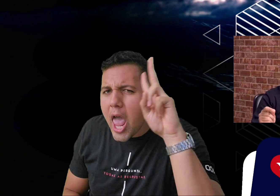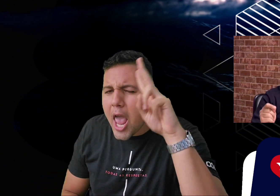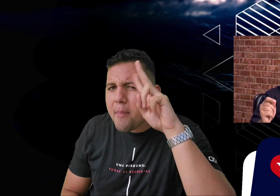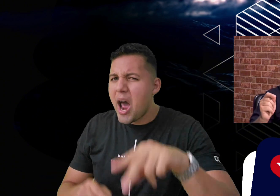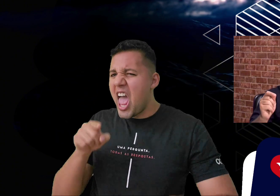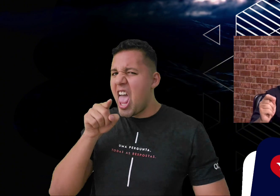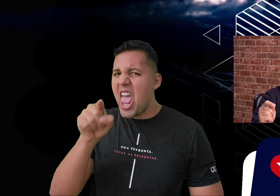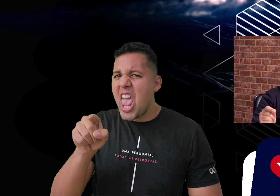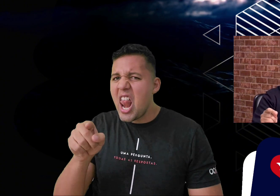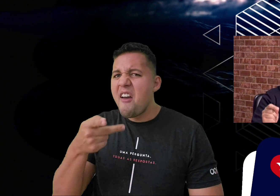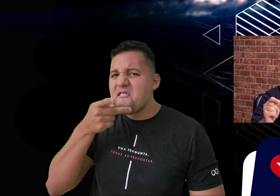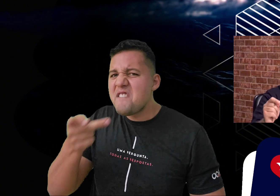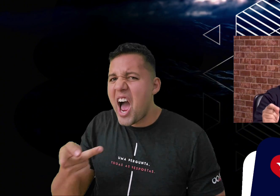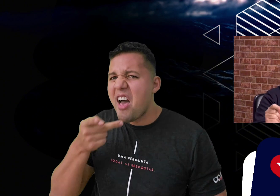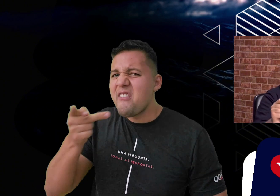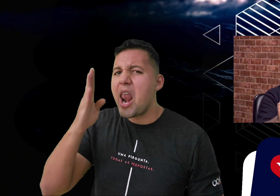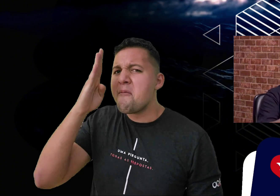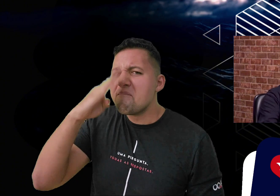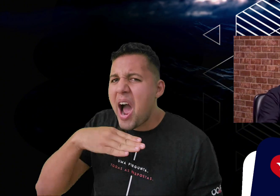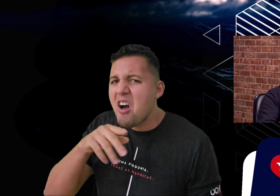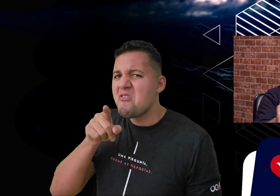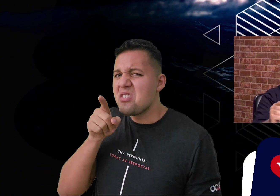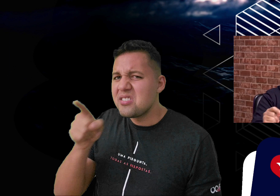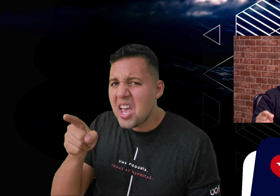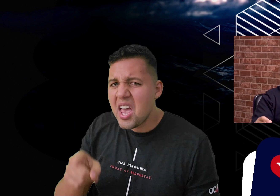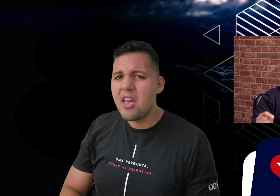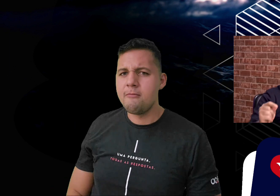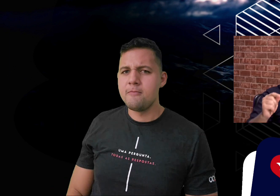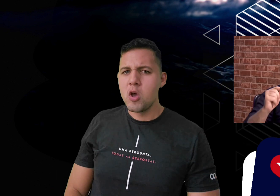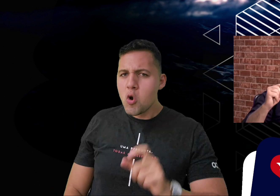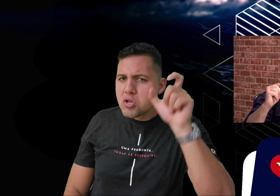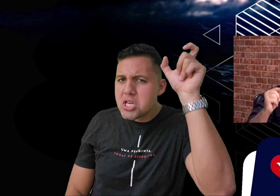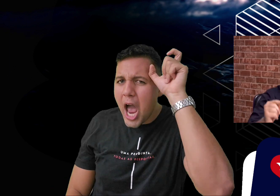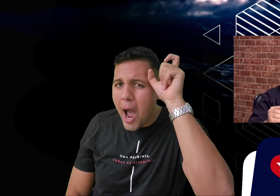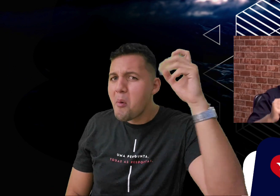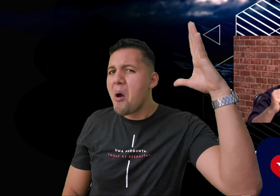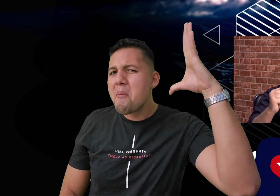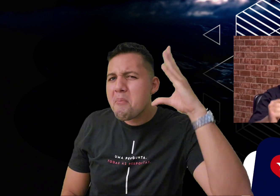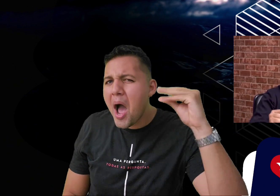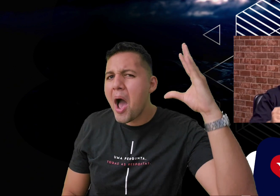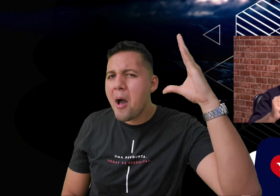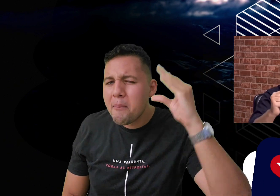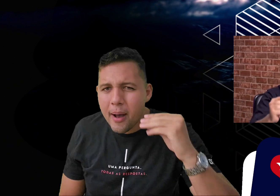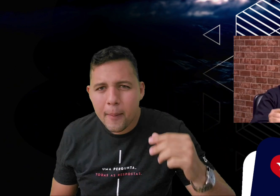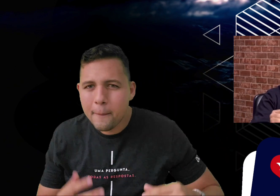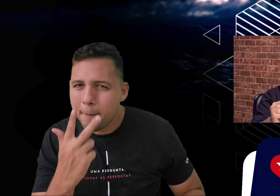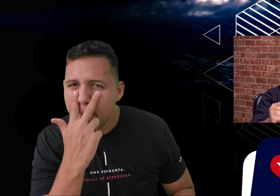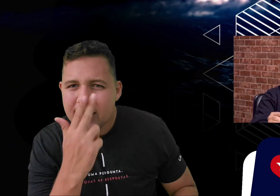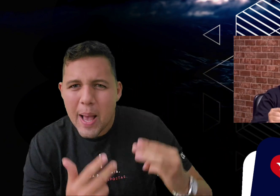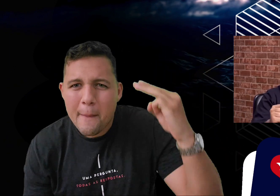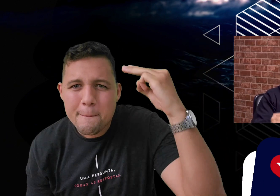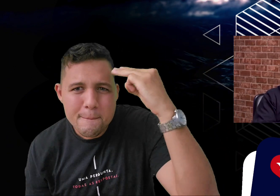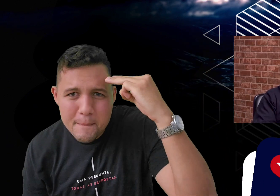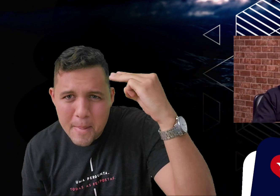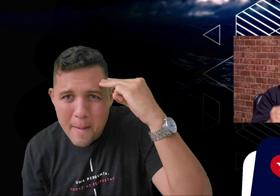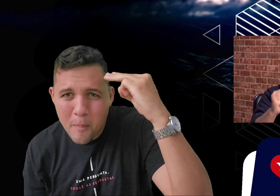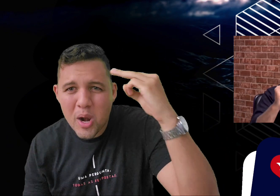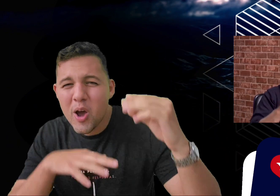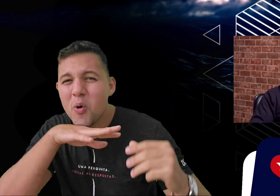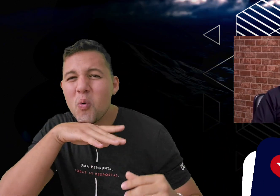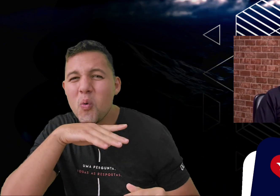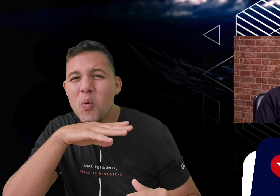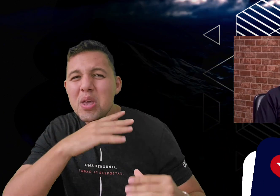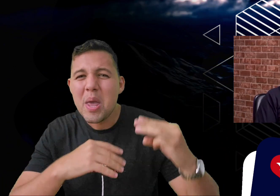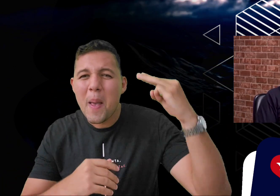pai falou, o que a tua mãe falou, o que fez, o que deixou de fazer, etc, etc. Então ele fica mantendo aquela memória ruim na sua cabeça